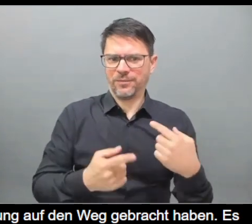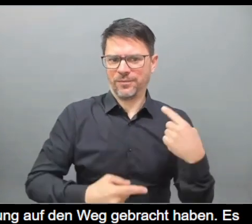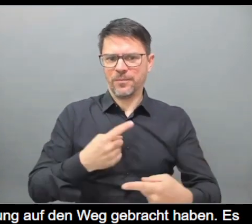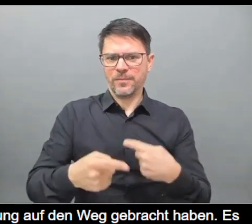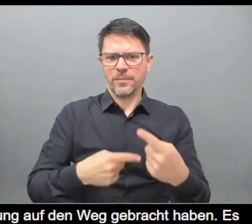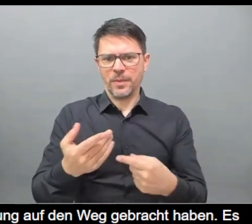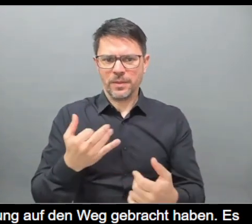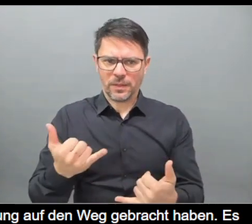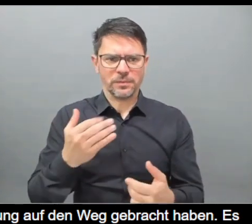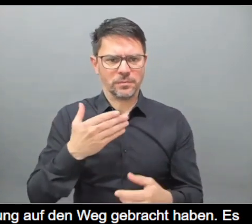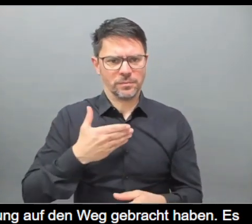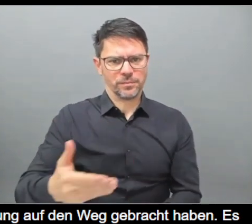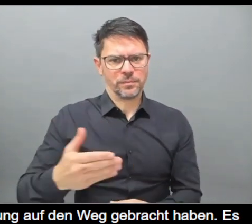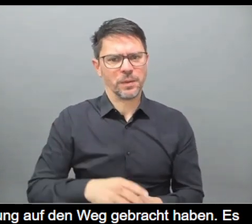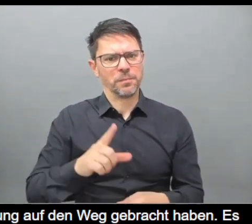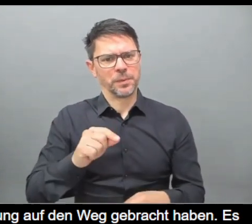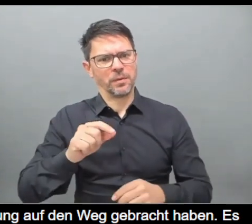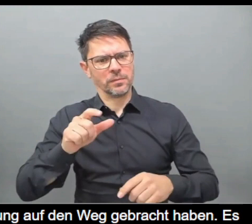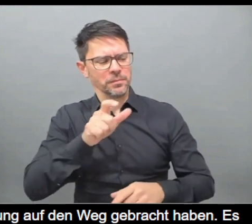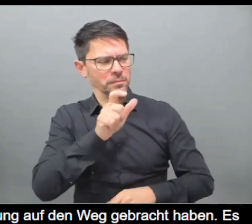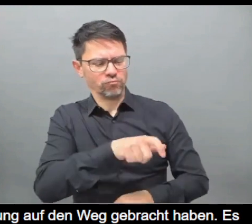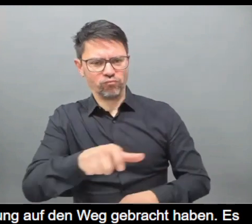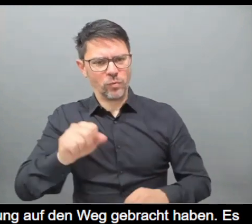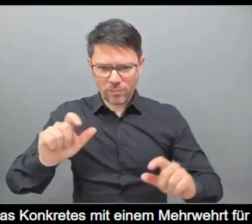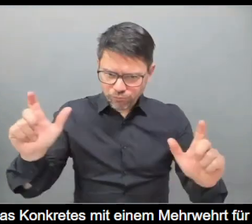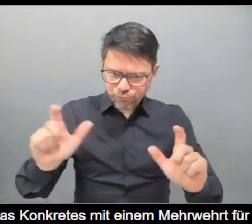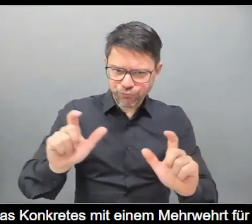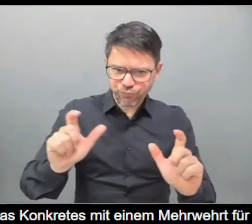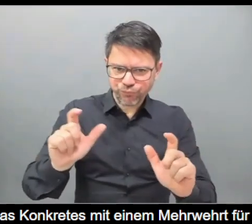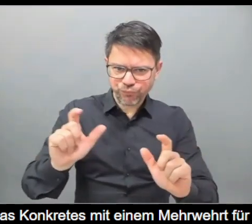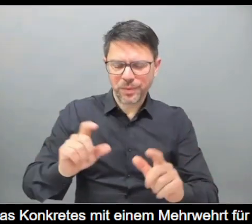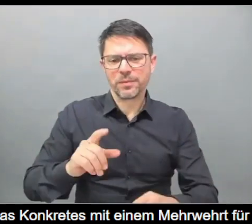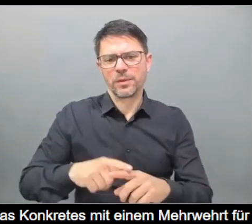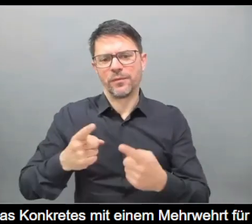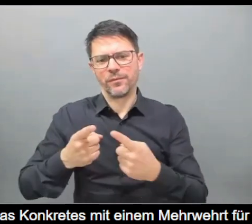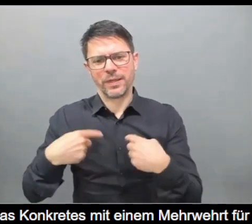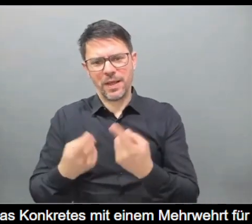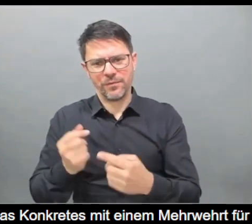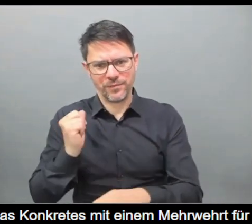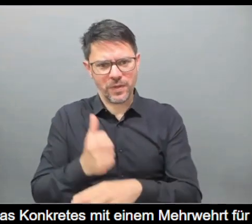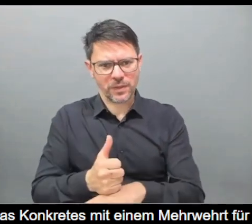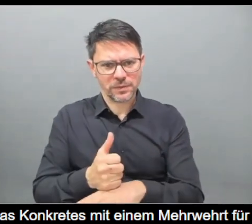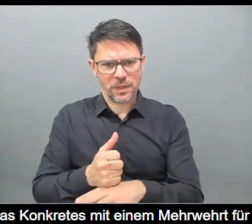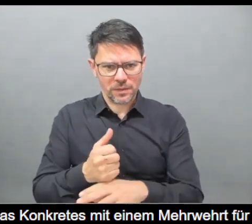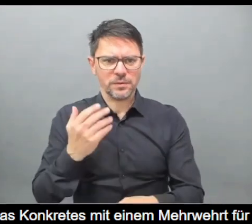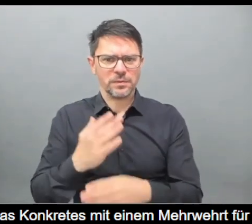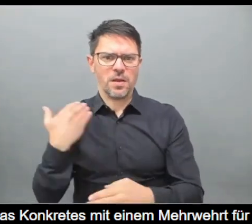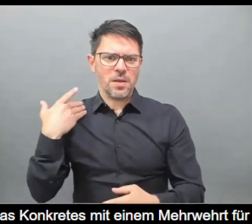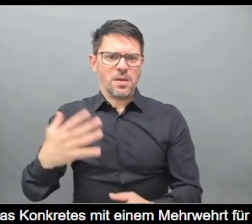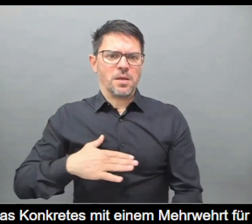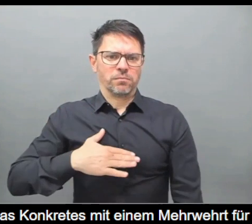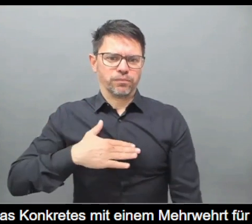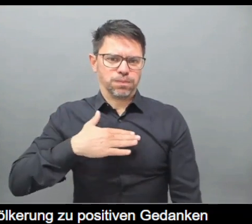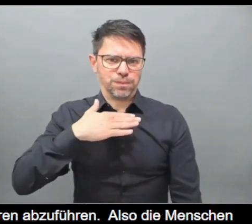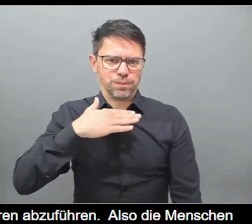und die Vereinsvorstände hier wenigstens mit diesem Thema überwiegend in Ruhe gelassen werden. Vielen Dank. Vielen Dank. Dann